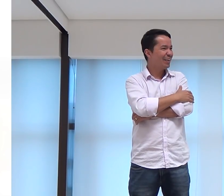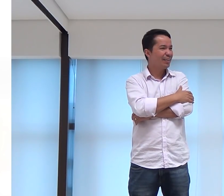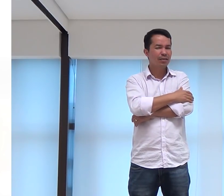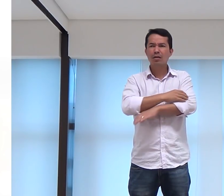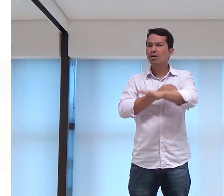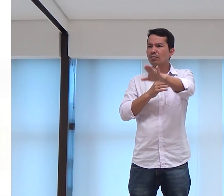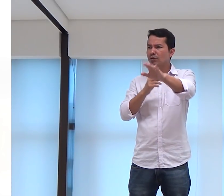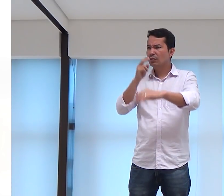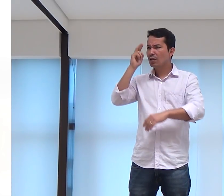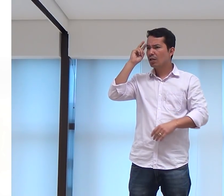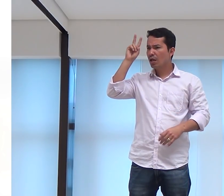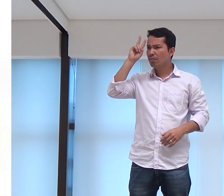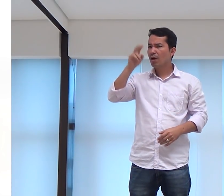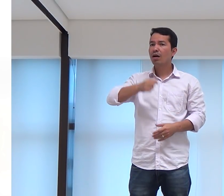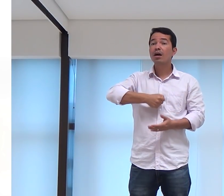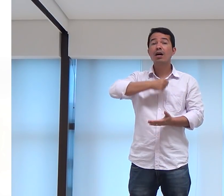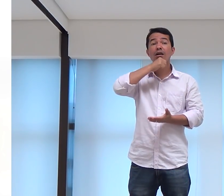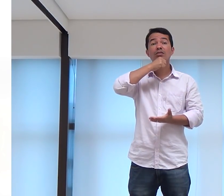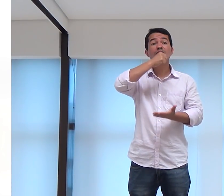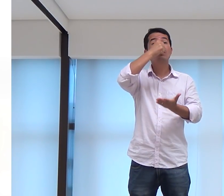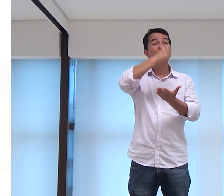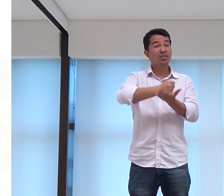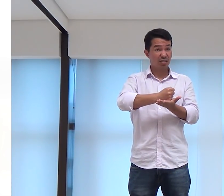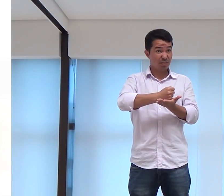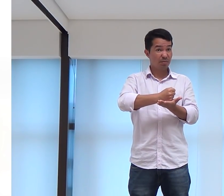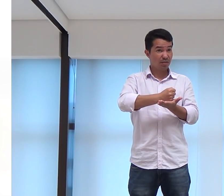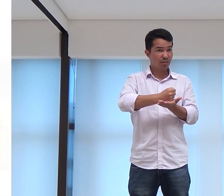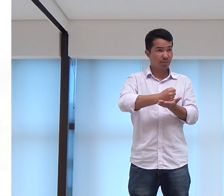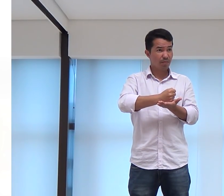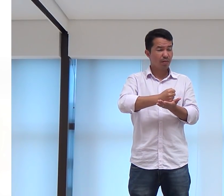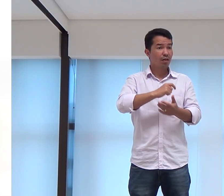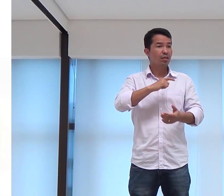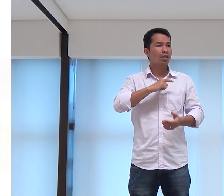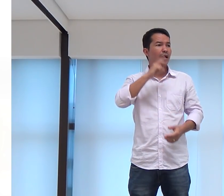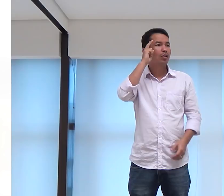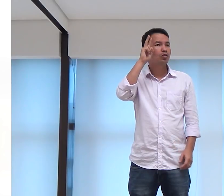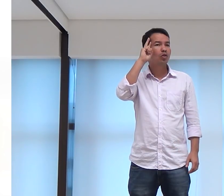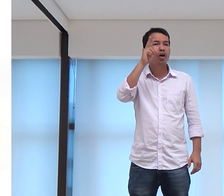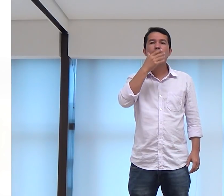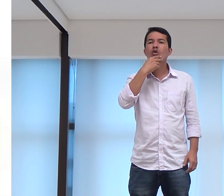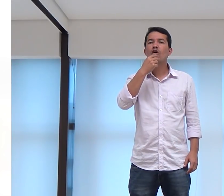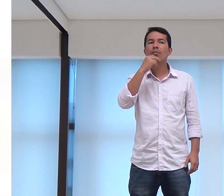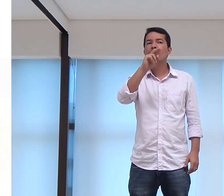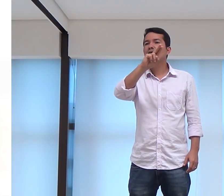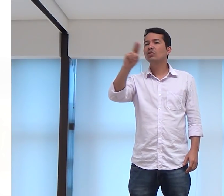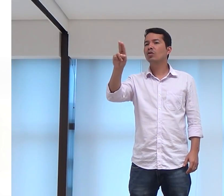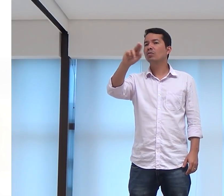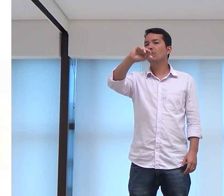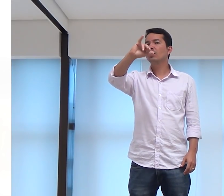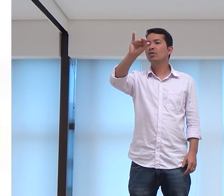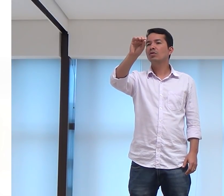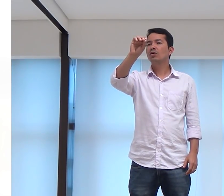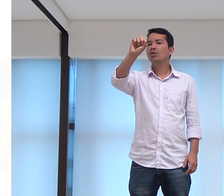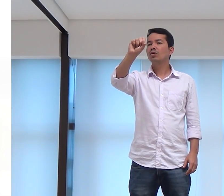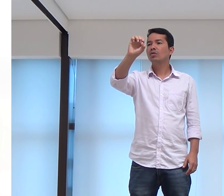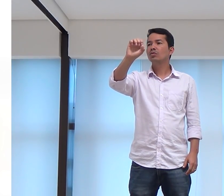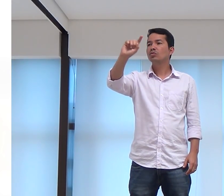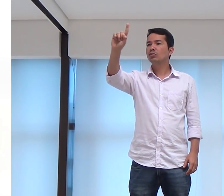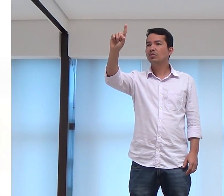Como que é isso? No Antigo Testamento, nós temos a história de um homem chamado